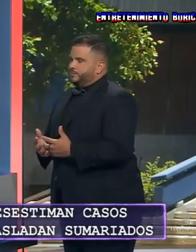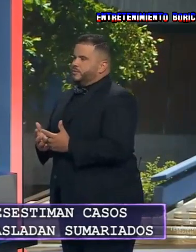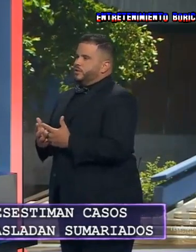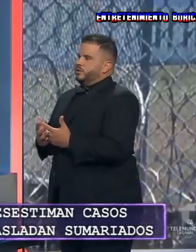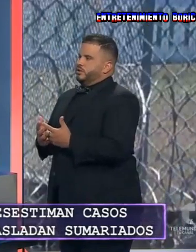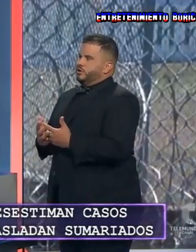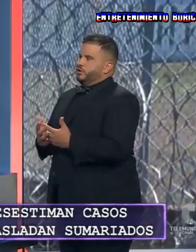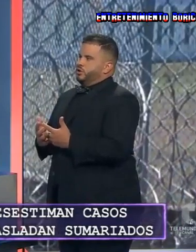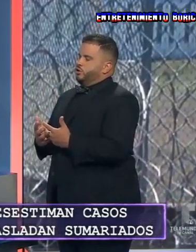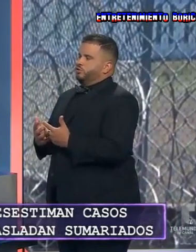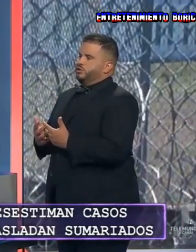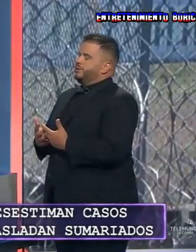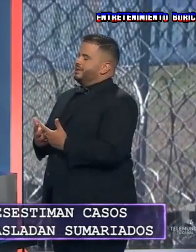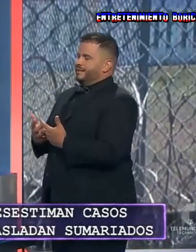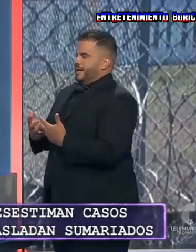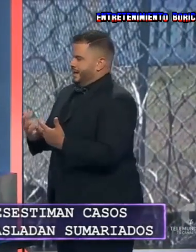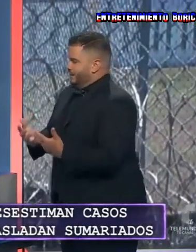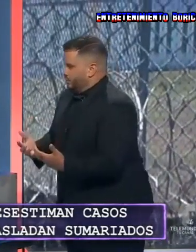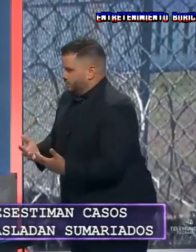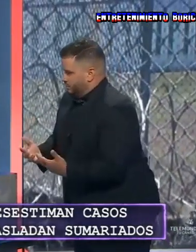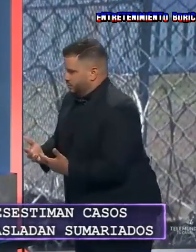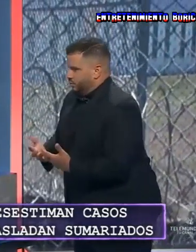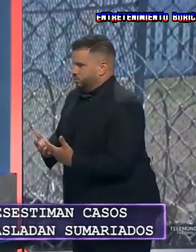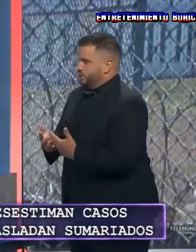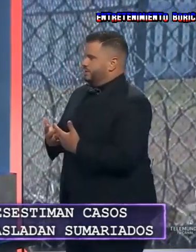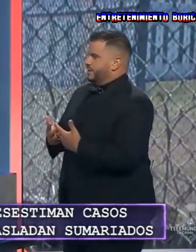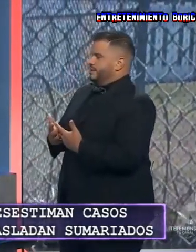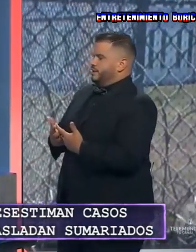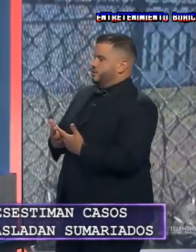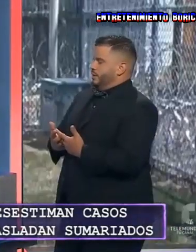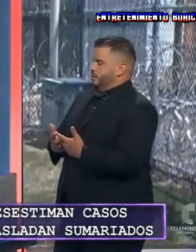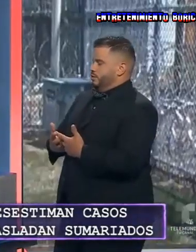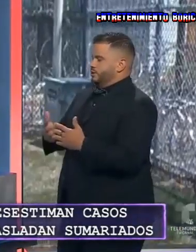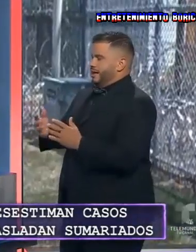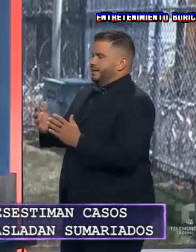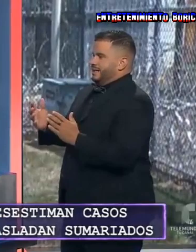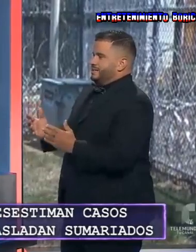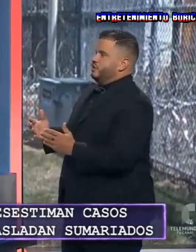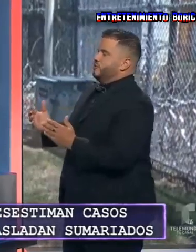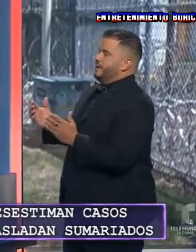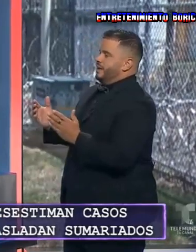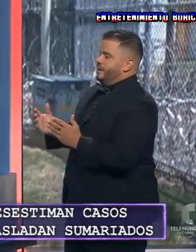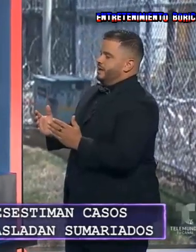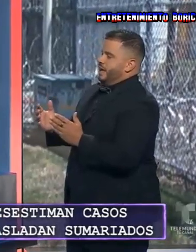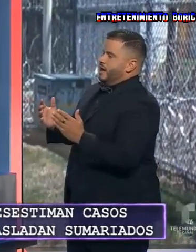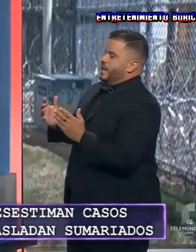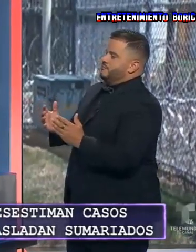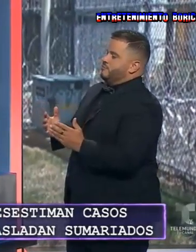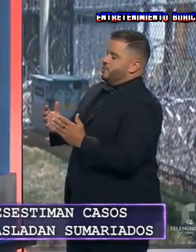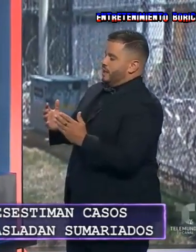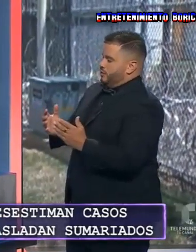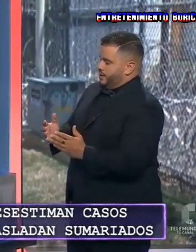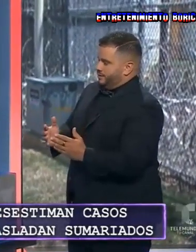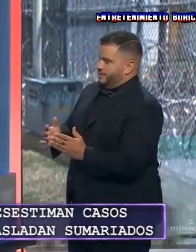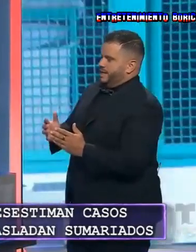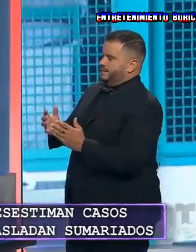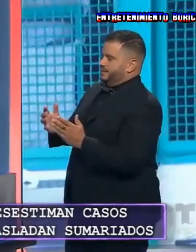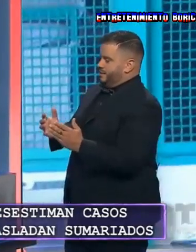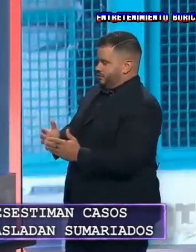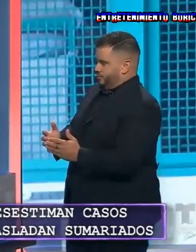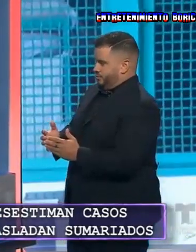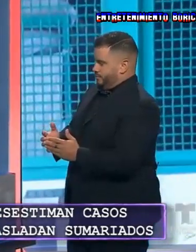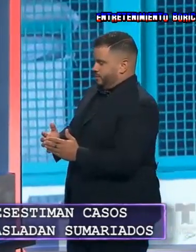pregunta. ¿Usted no está exagerando? ¿Usted no está diciendo esto? O sea, está diciéndome que ahora mismo violadores